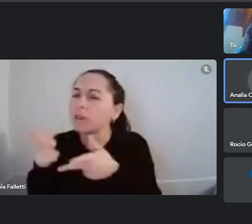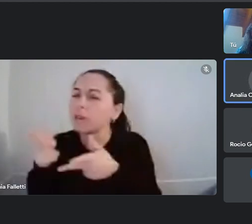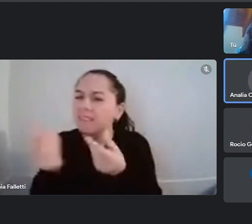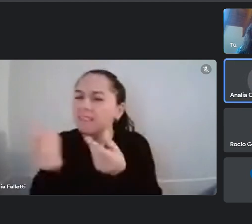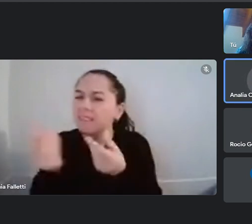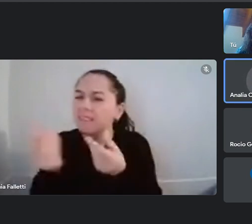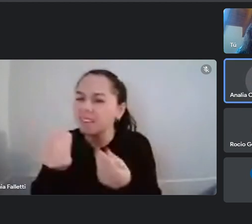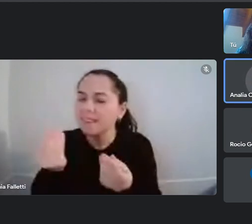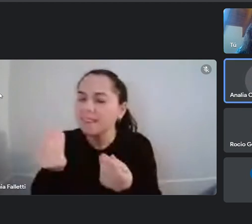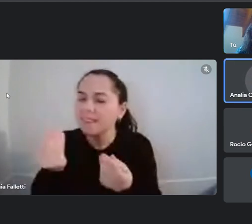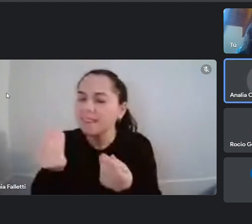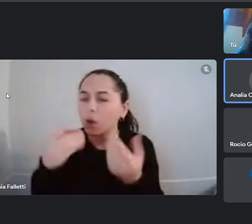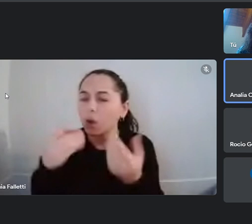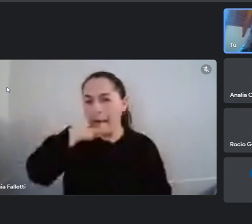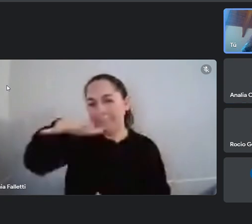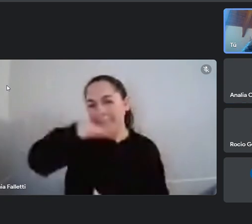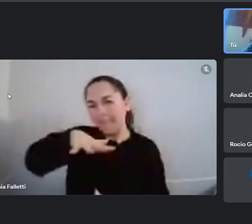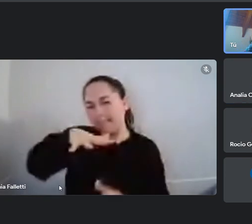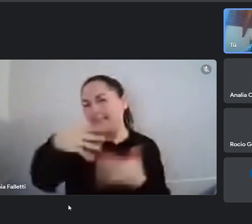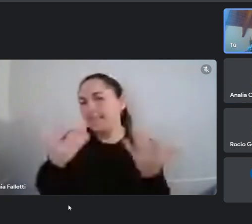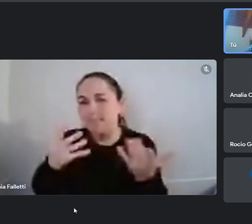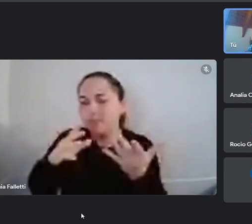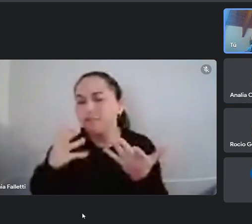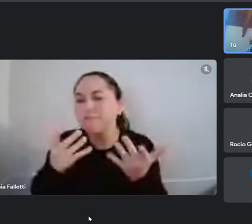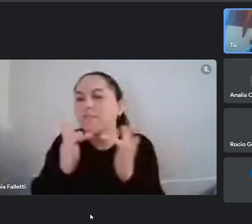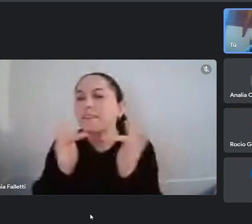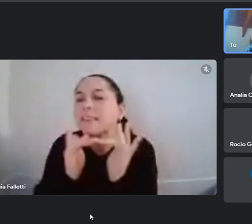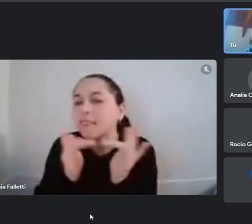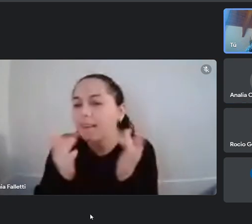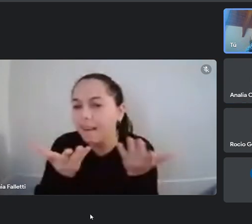Espera que lo encuentre. Propicios, creo que dijiste.